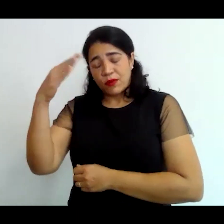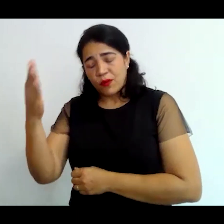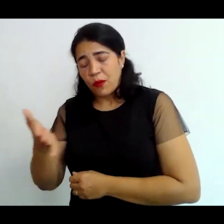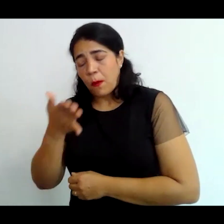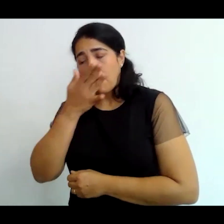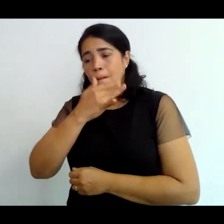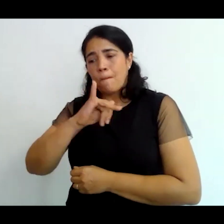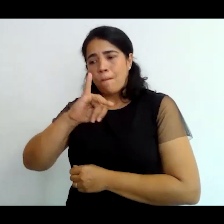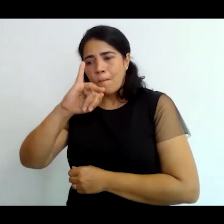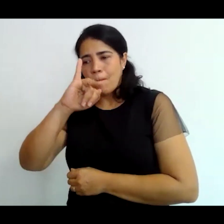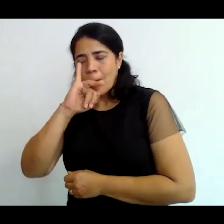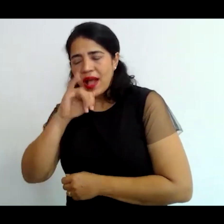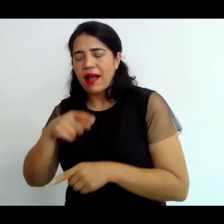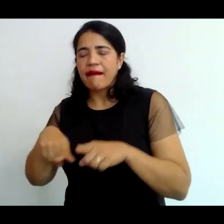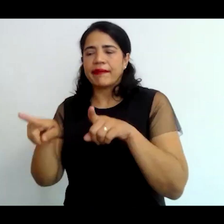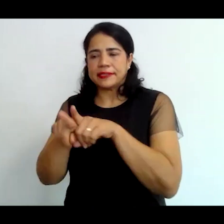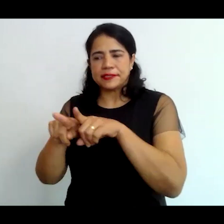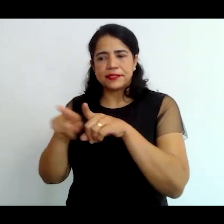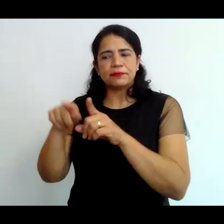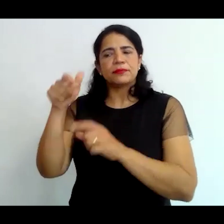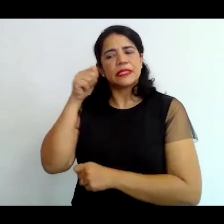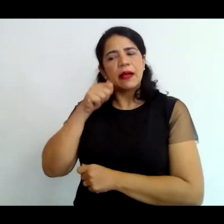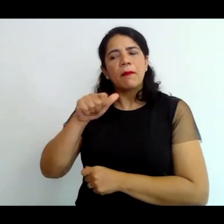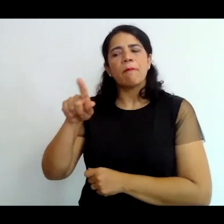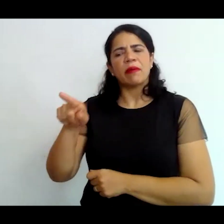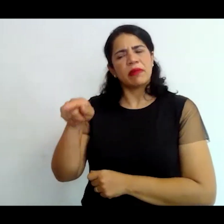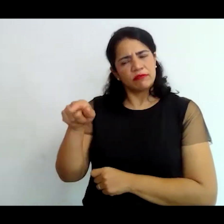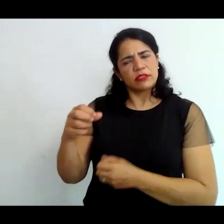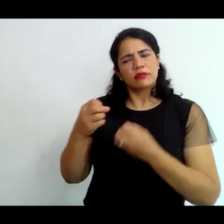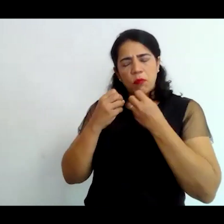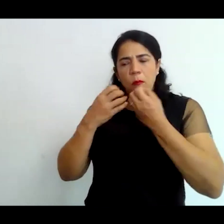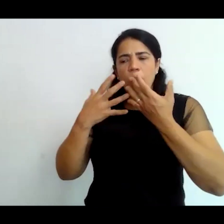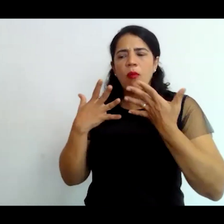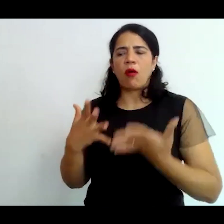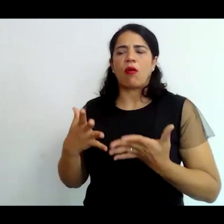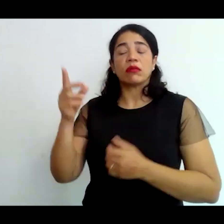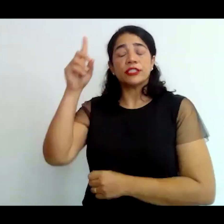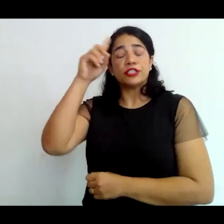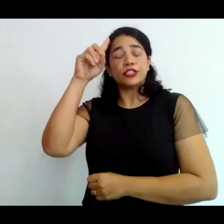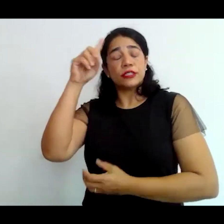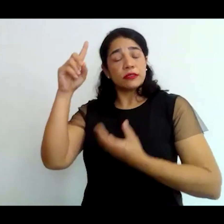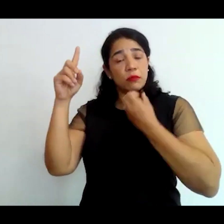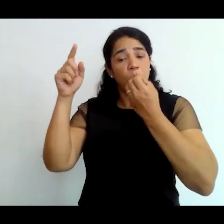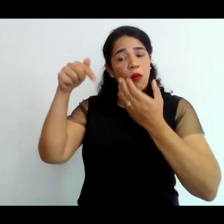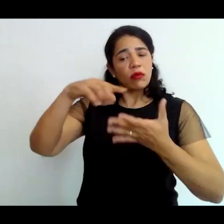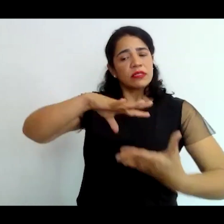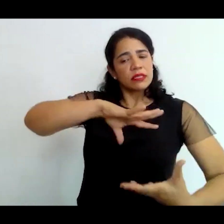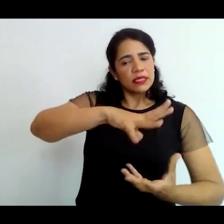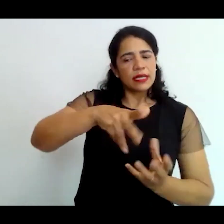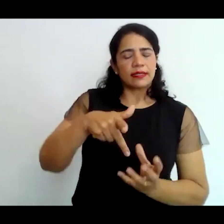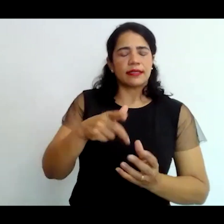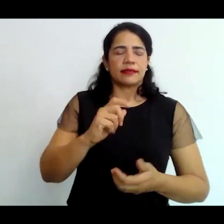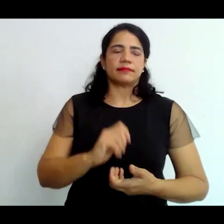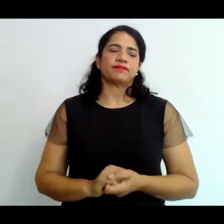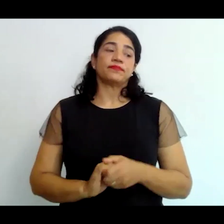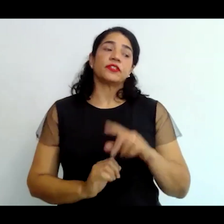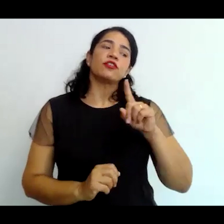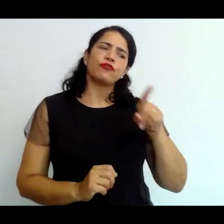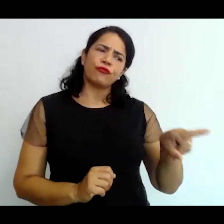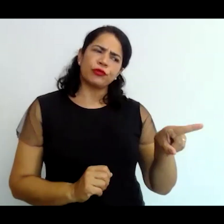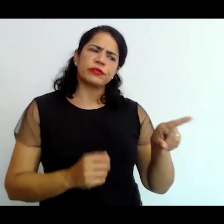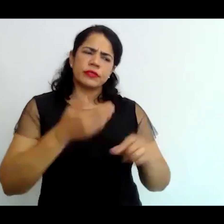de longa vida sobre a terra. E vós, pais, não provoqueis vossos filhos a ira, mas